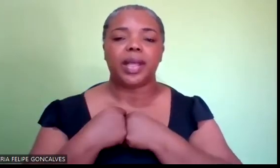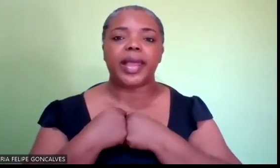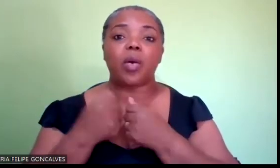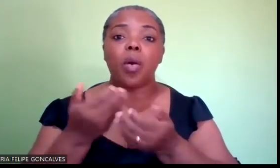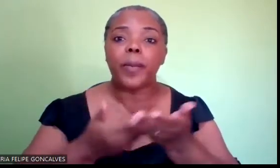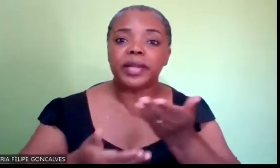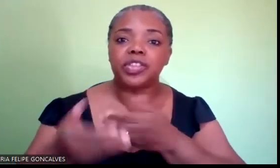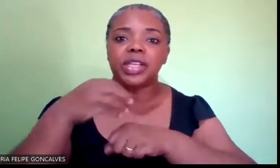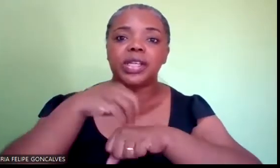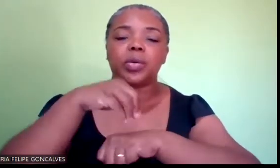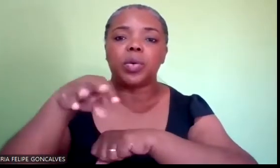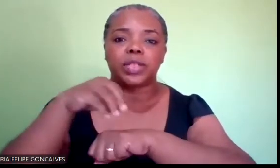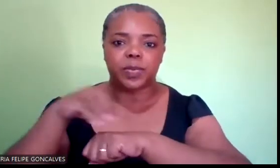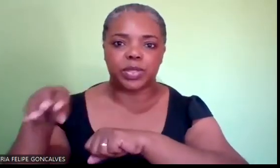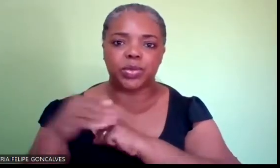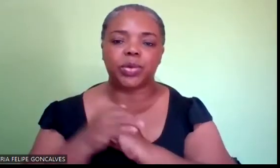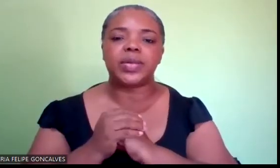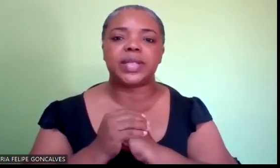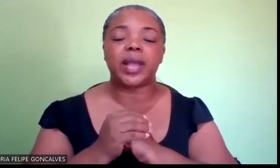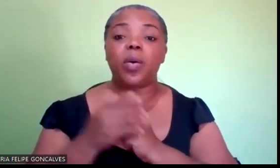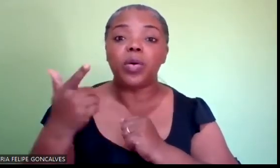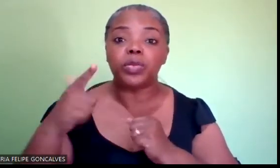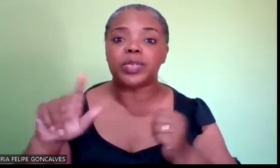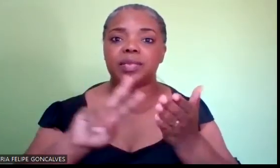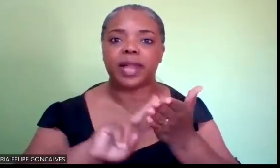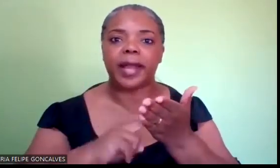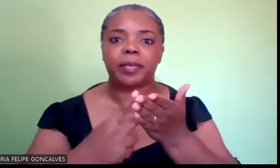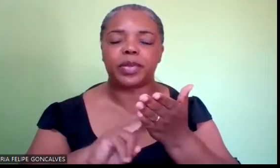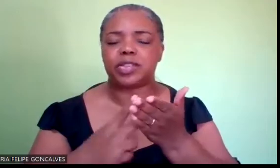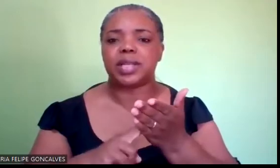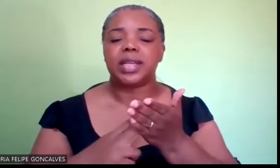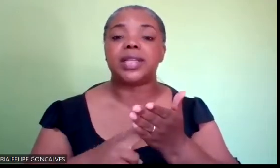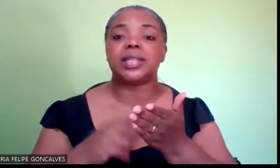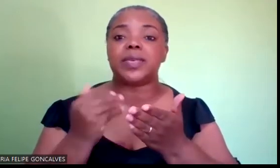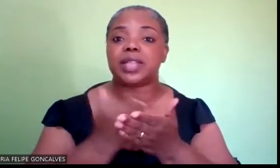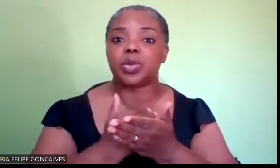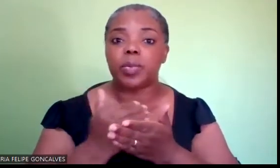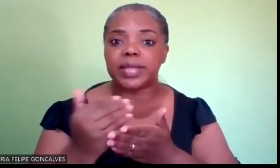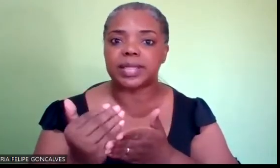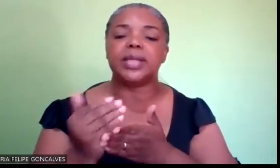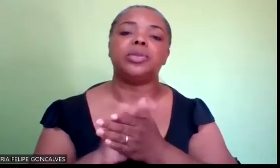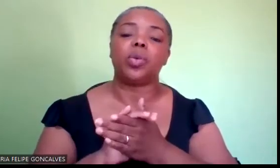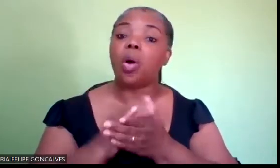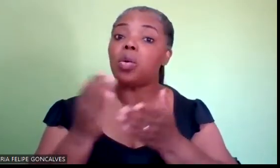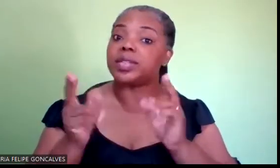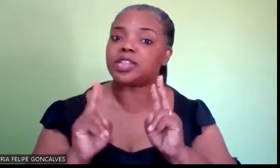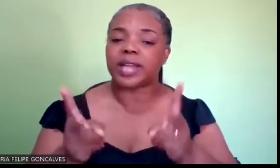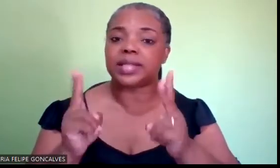compartilha com outras pessoas, né? Outros intérpretes que estão, às vezes, começando, ou os que já